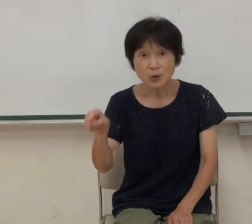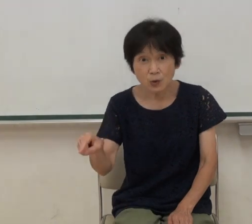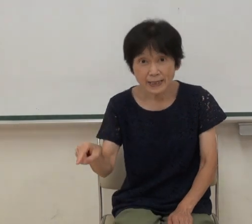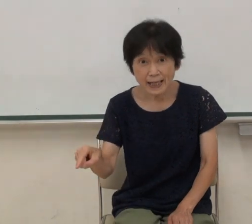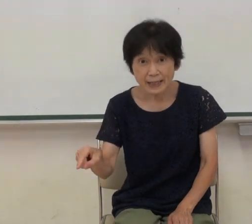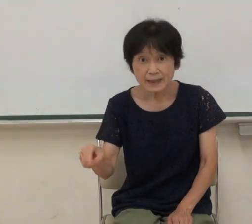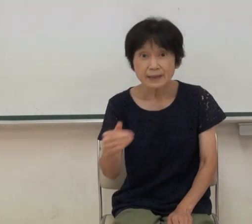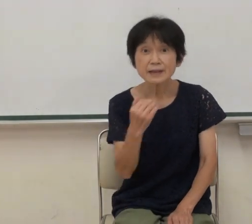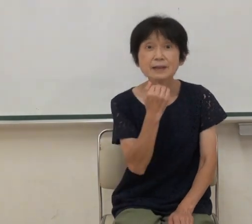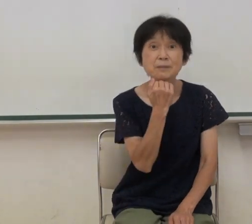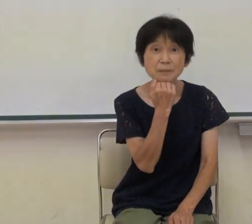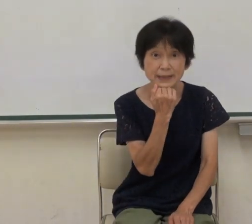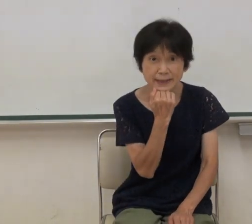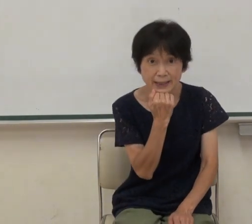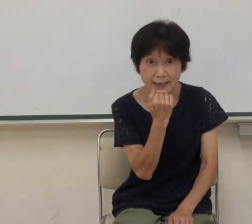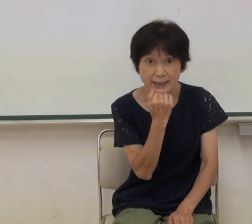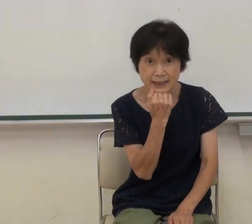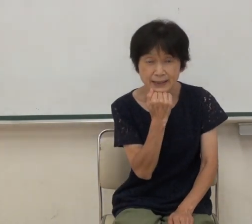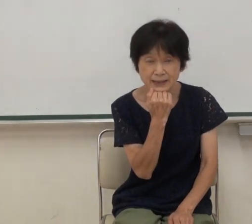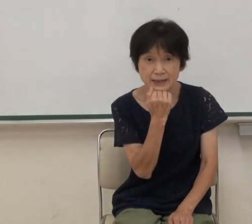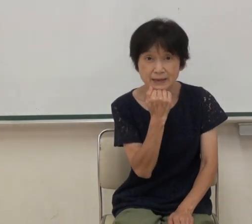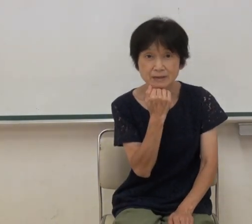ここで待ってて。